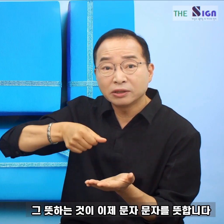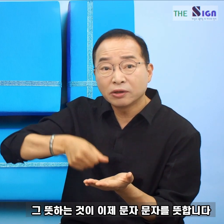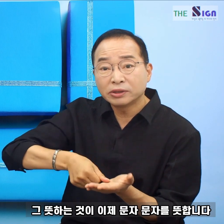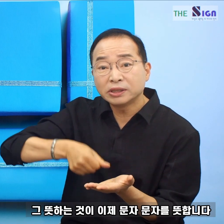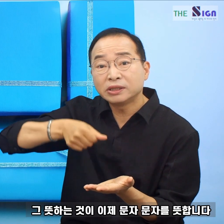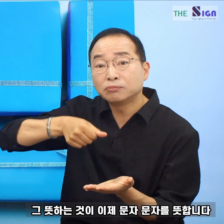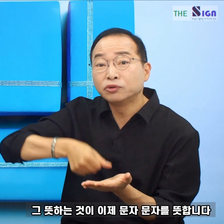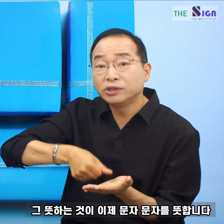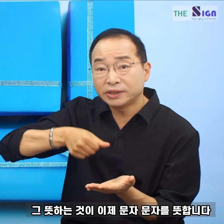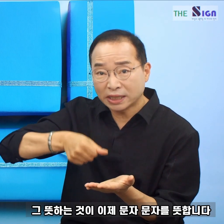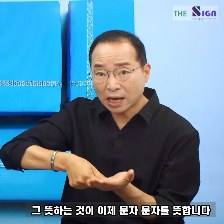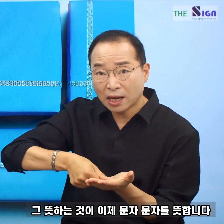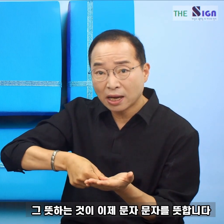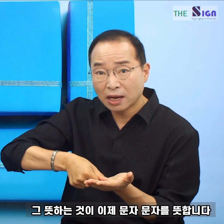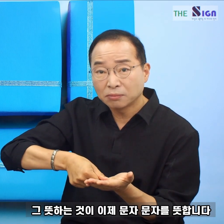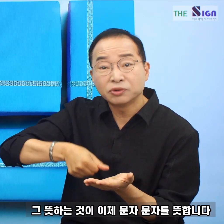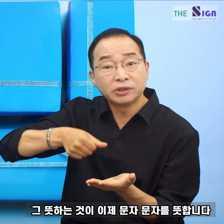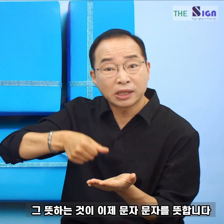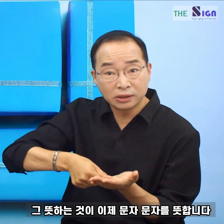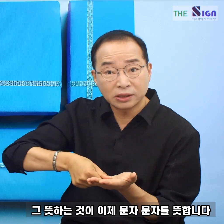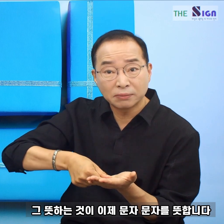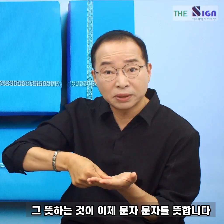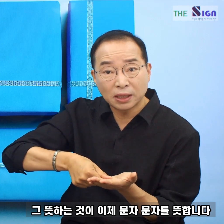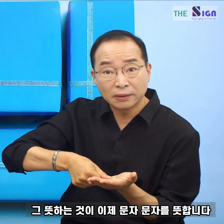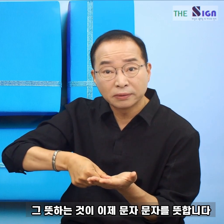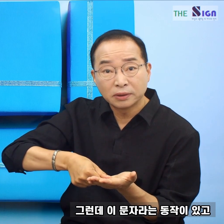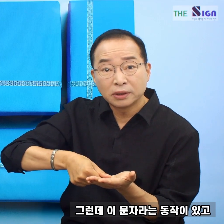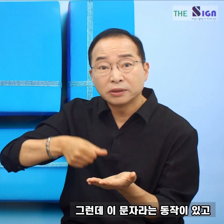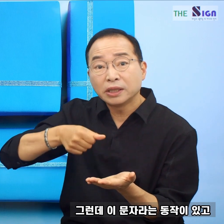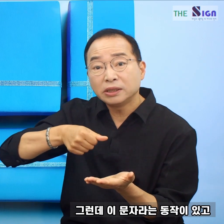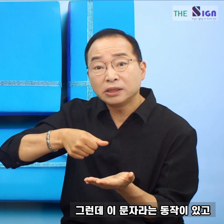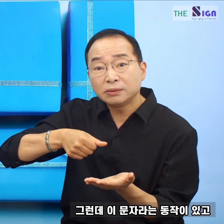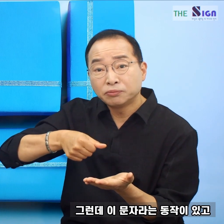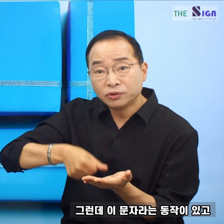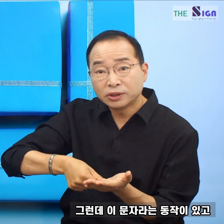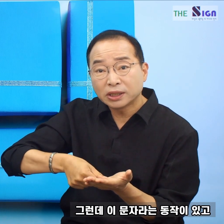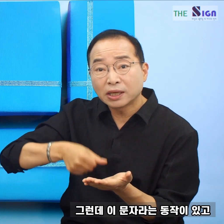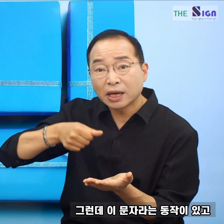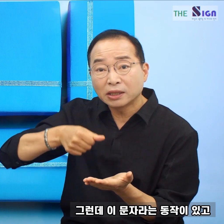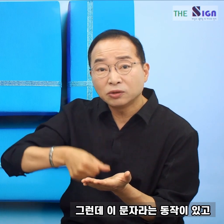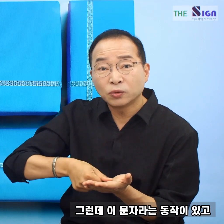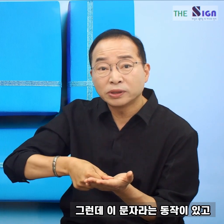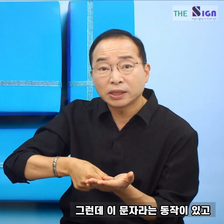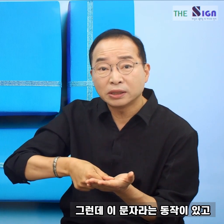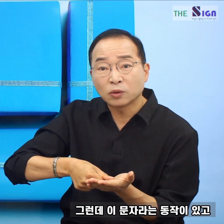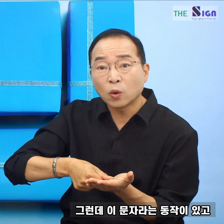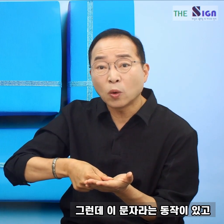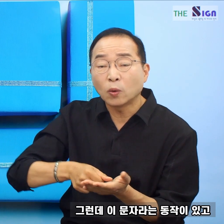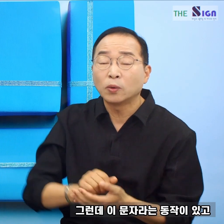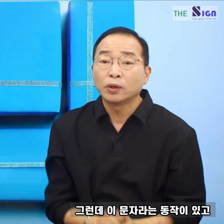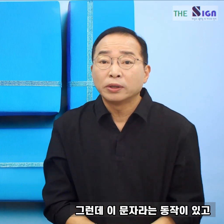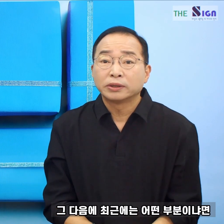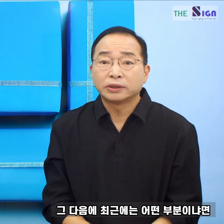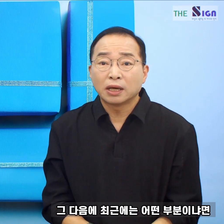것이 이제 문자를 뜻합니다. 근데 이 문자라는 동작이 있고, 그